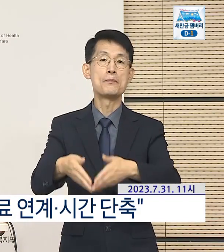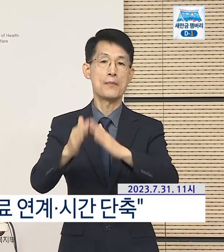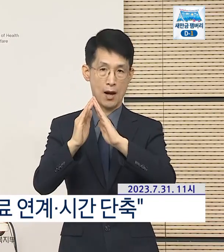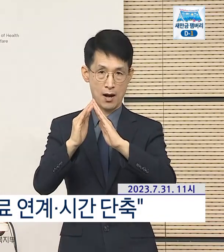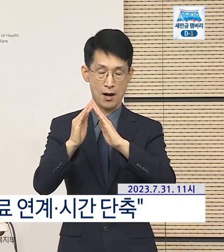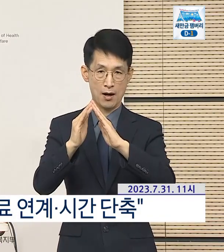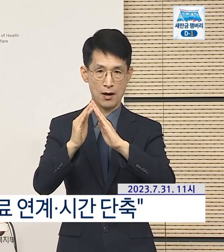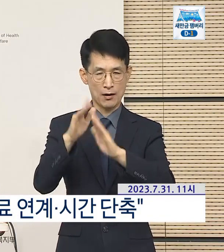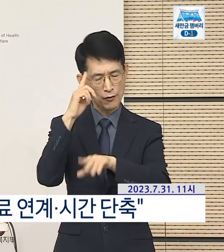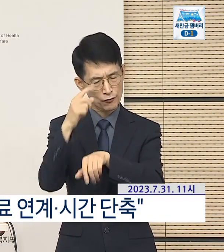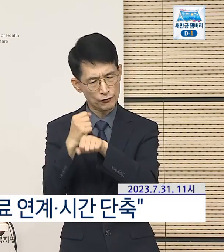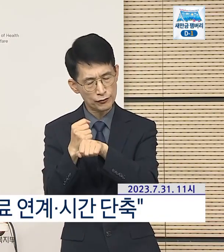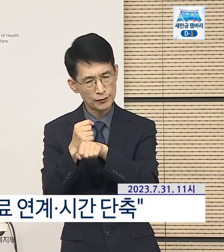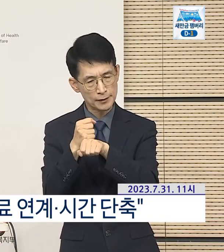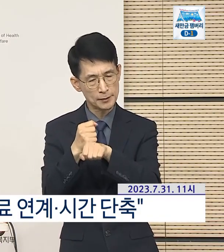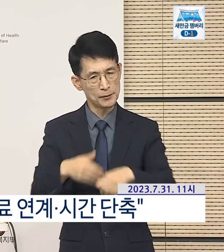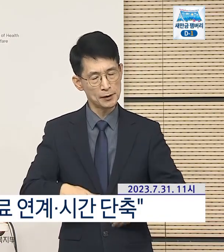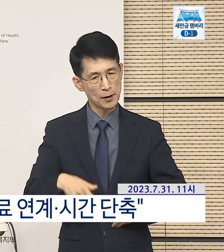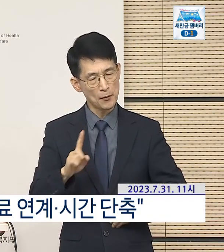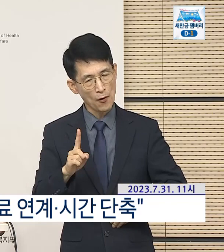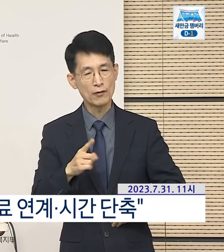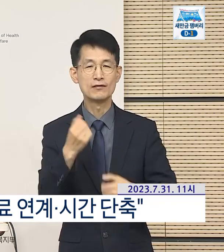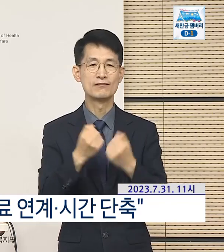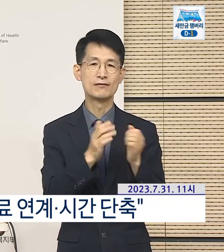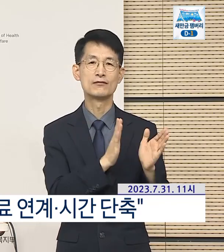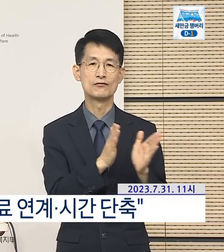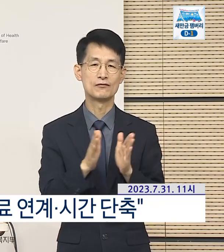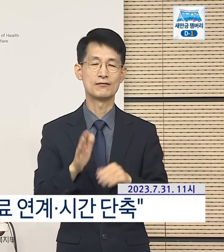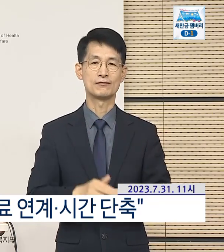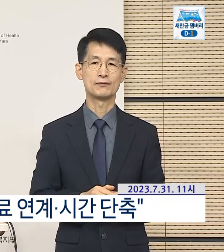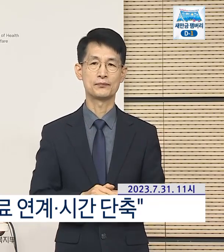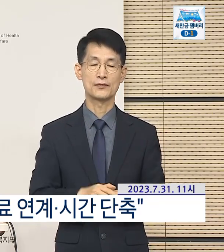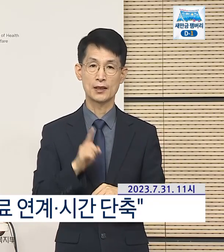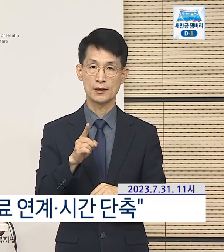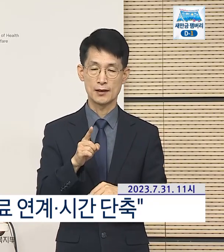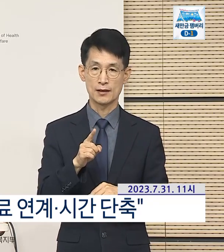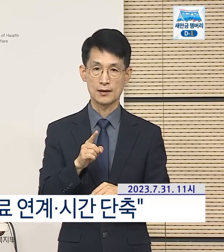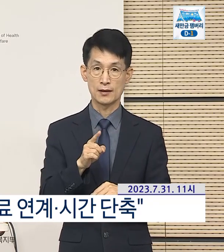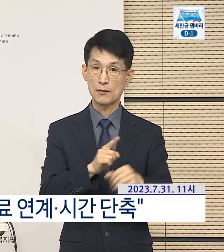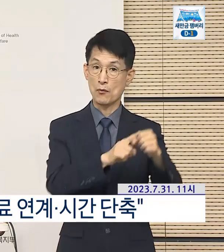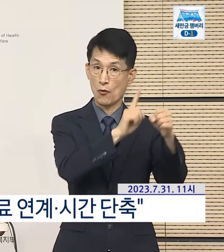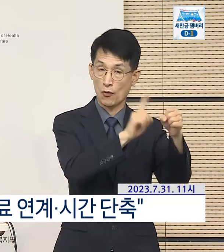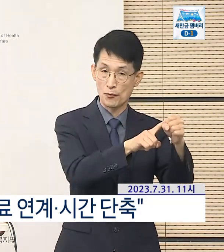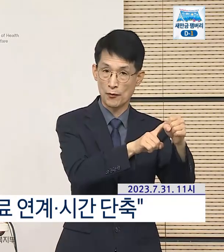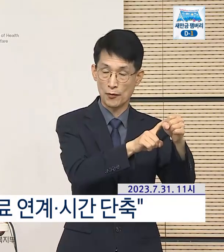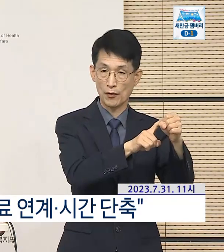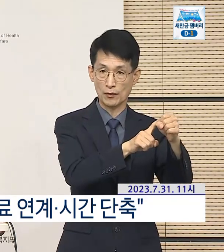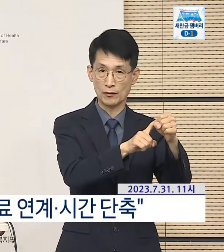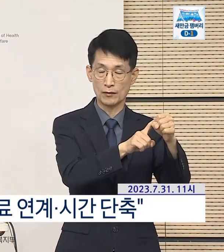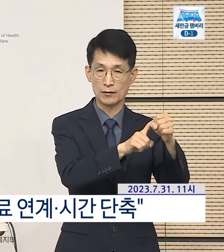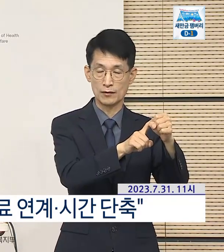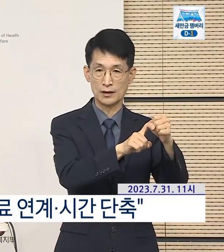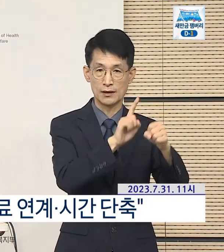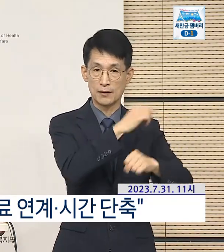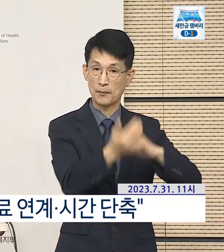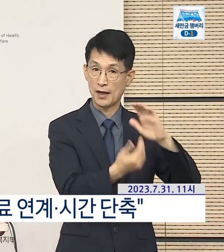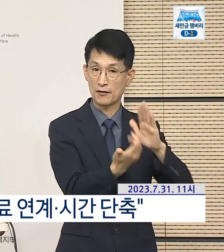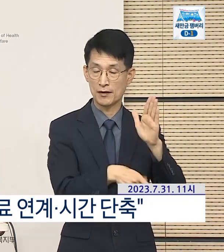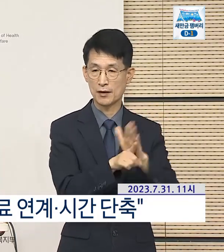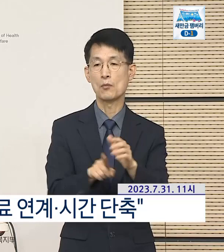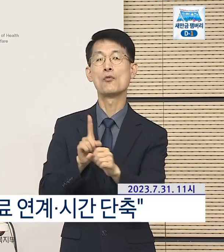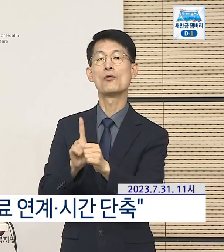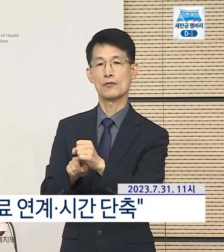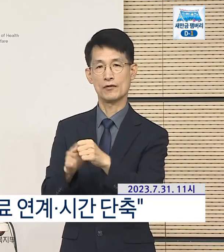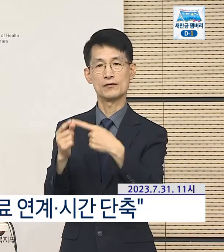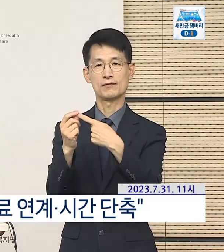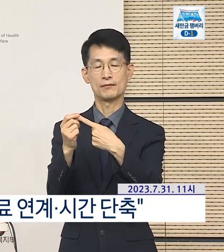추진하겠습니다 이상의 중점 추진 과제를 실현하기 위한 계획의 핵심 목표를 설명드리겠습니다 첫